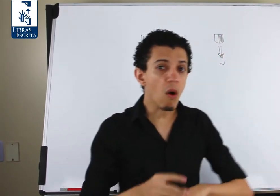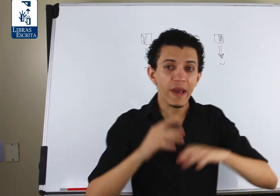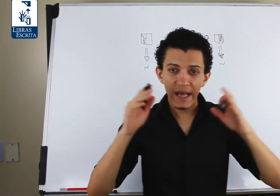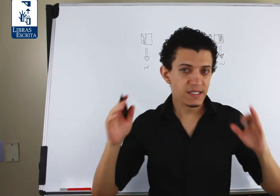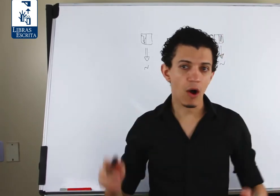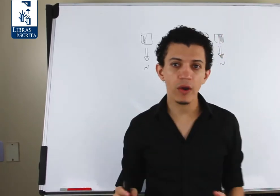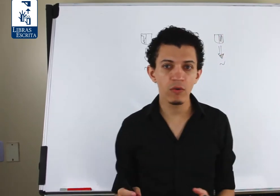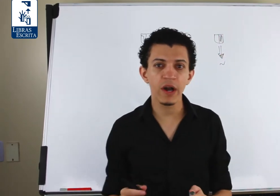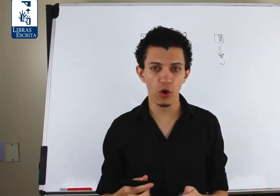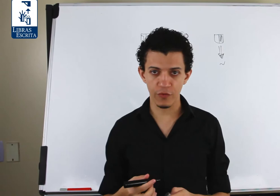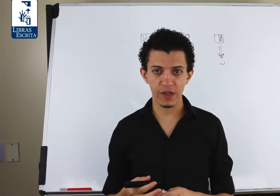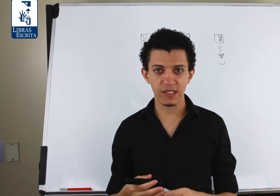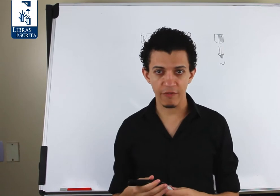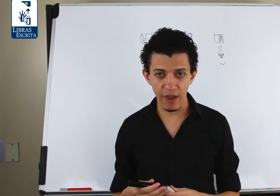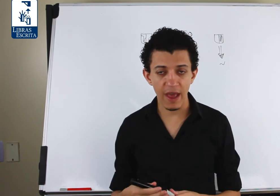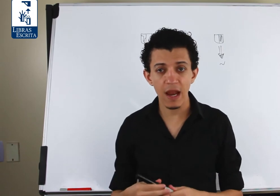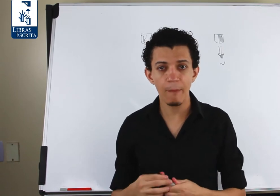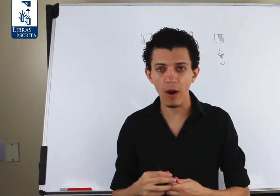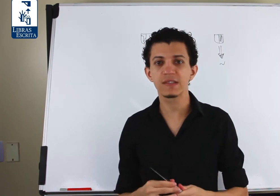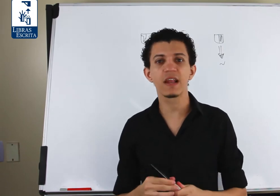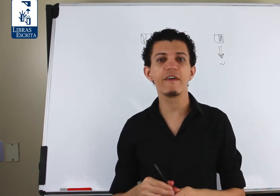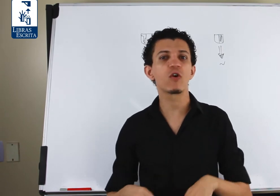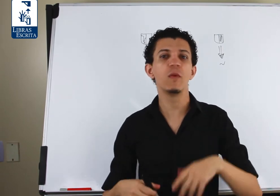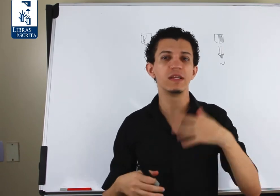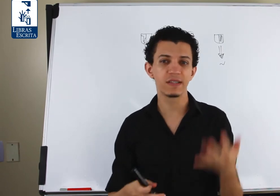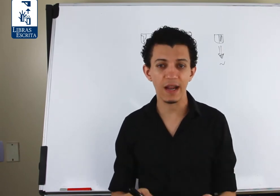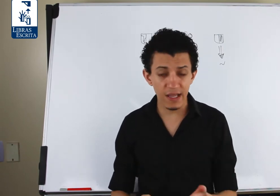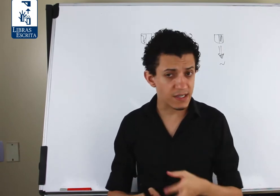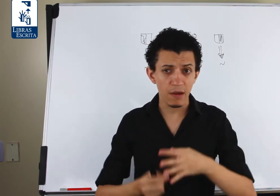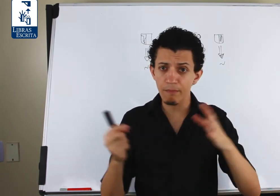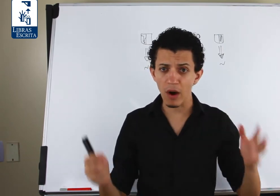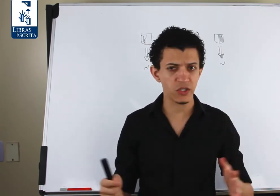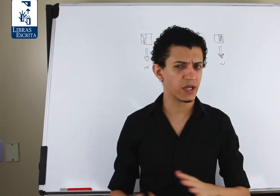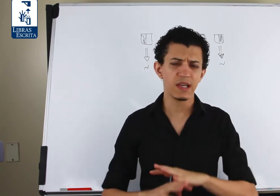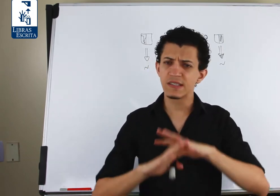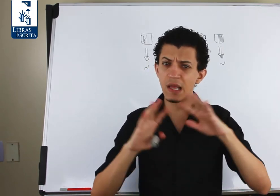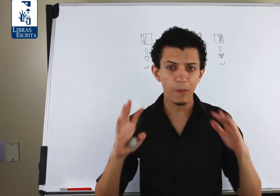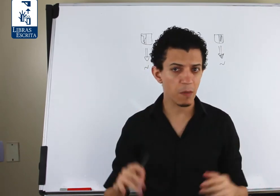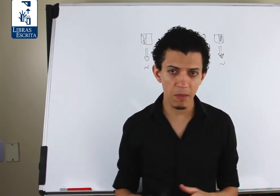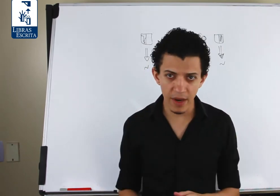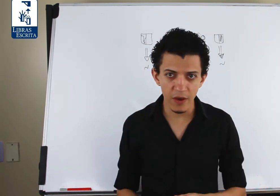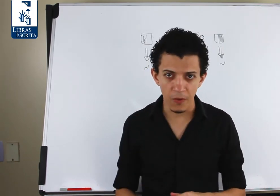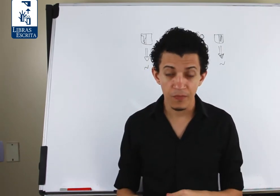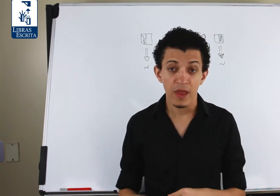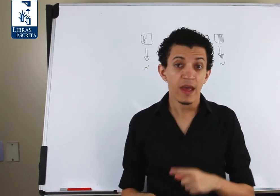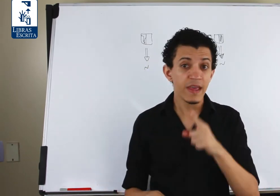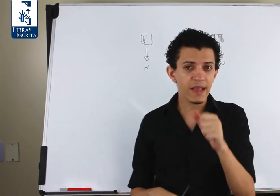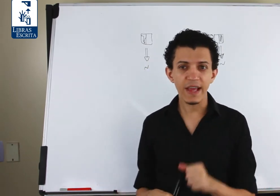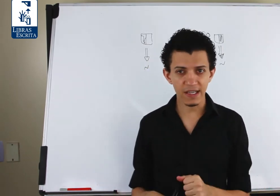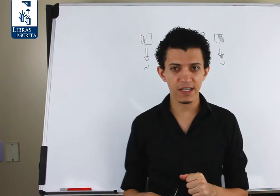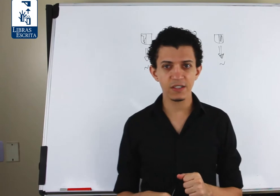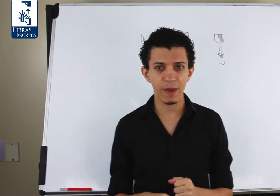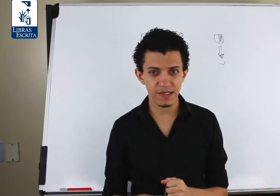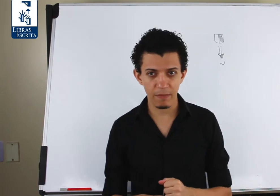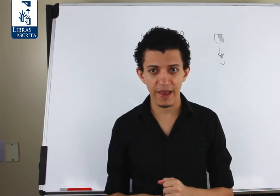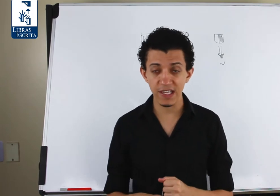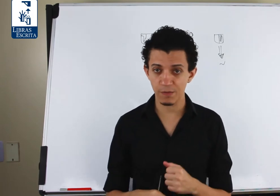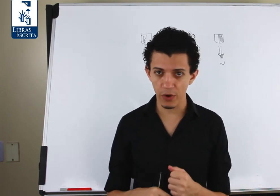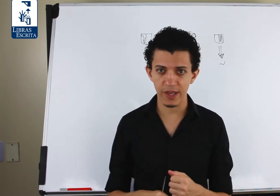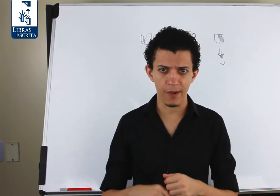Qualquer sinal que um canhoto for escrever, ele pode escrever como ele sinaliza? Pode, sem problema nenhum. E é interessante perceber isso, por quê?